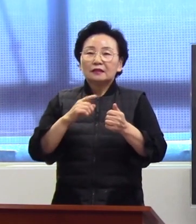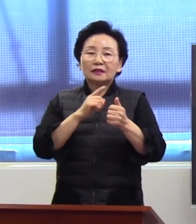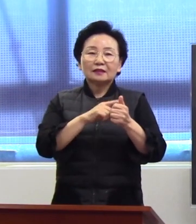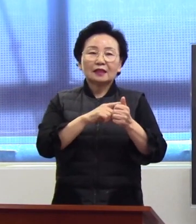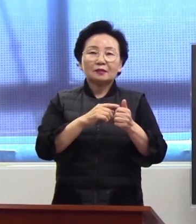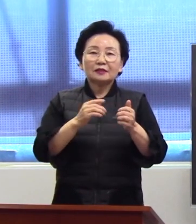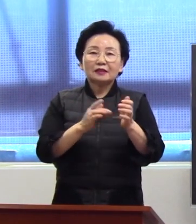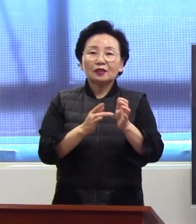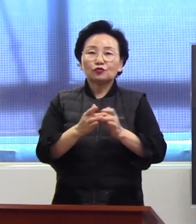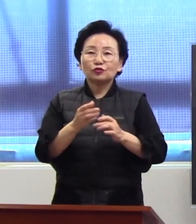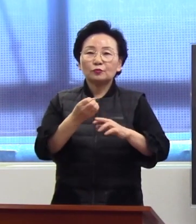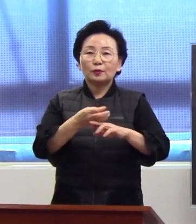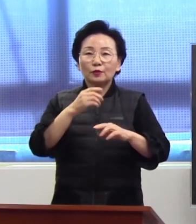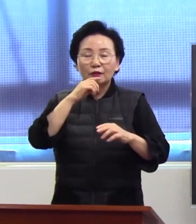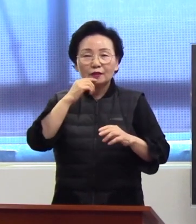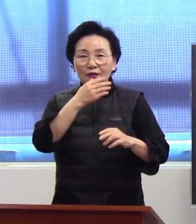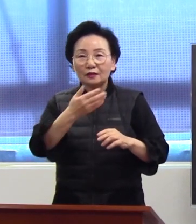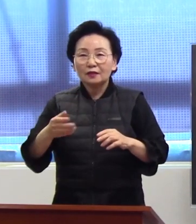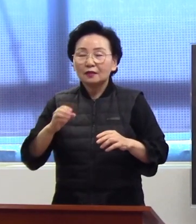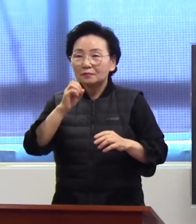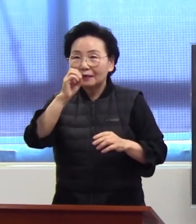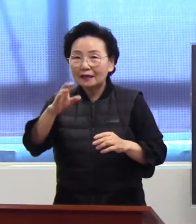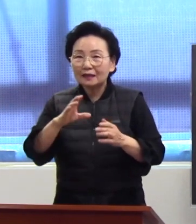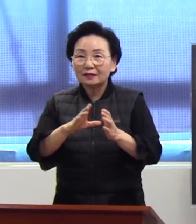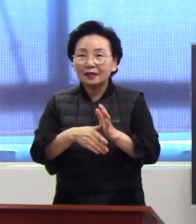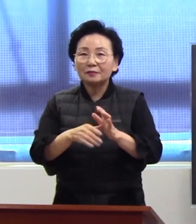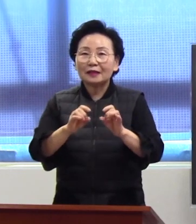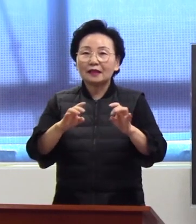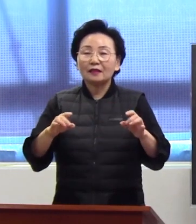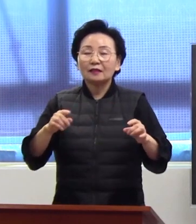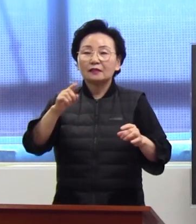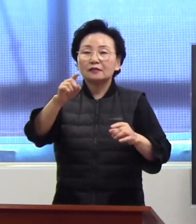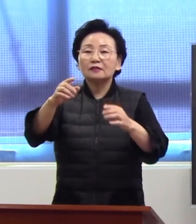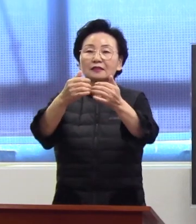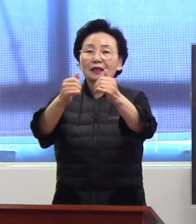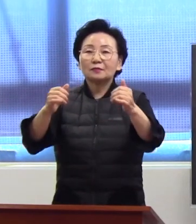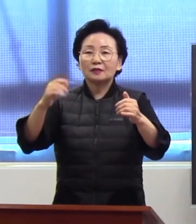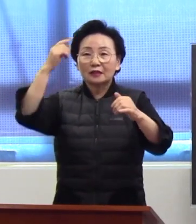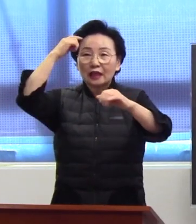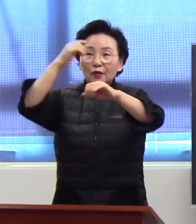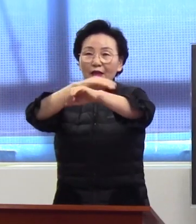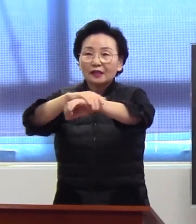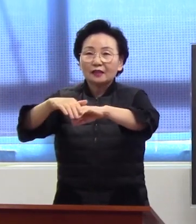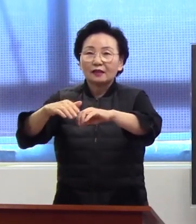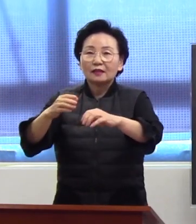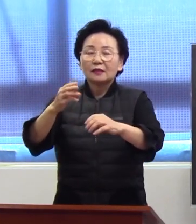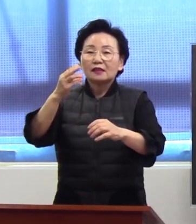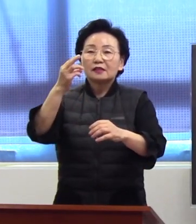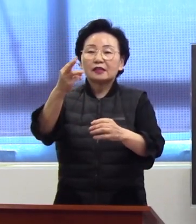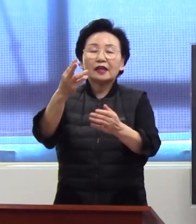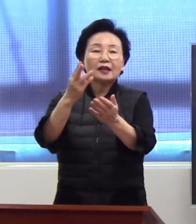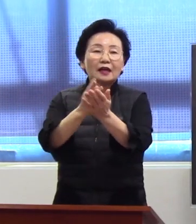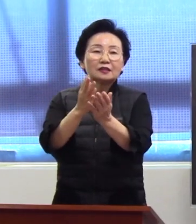이 사람이 예수 보혈 말할 때마다 그 사람들 계획이